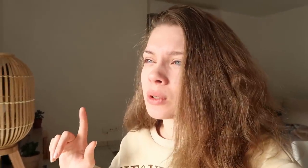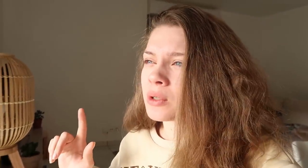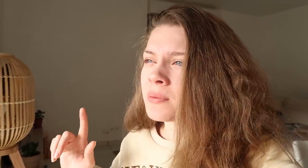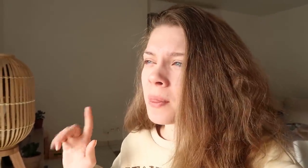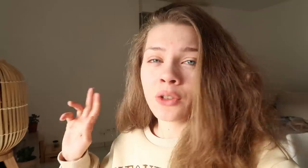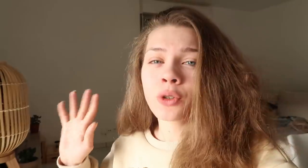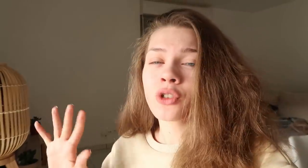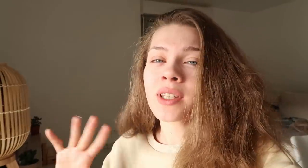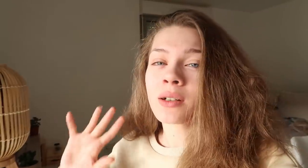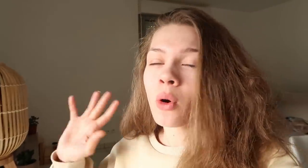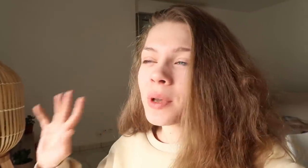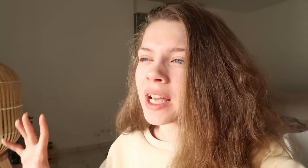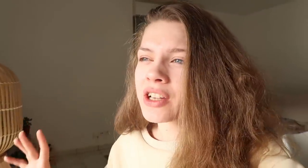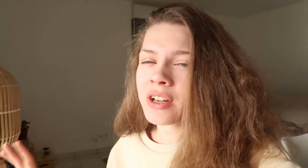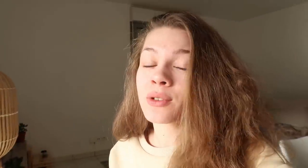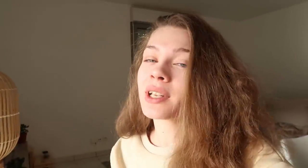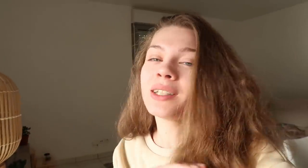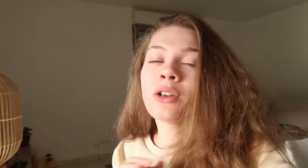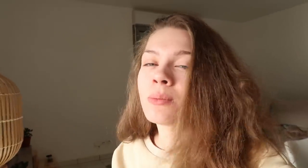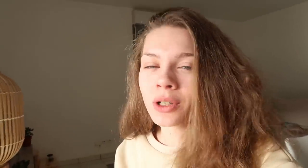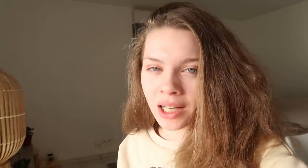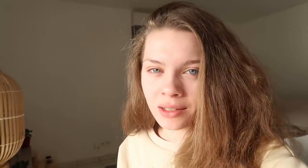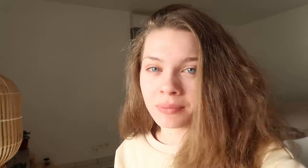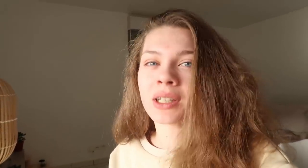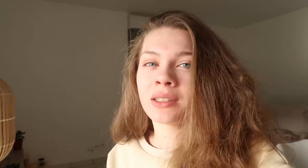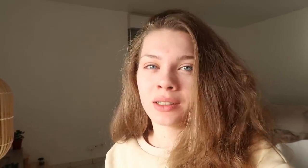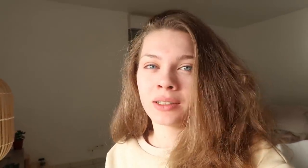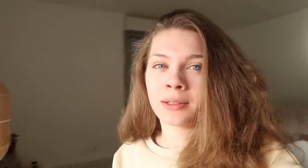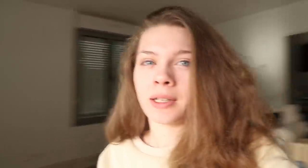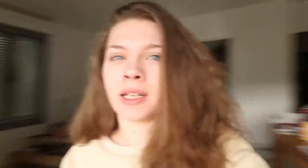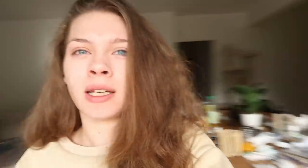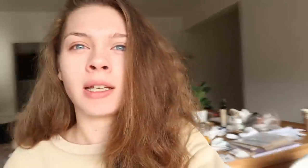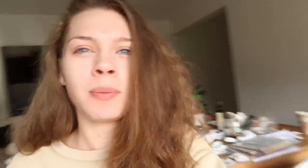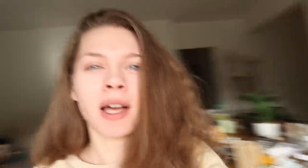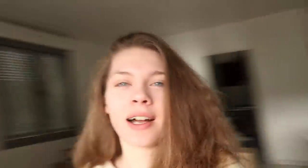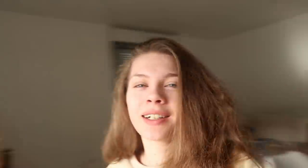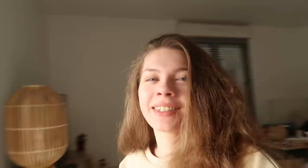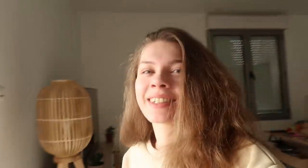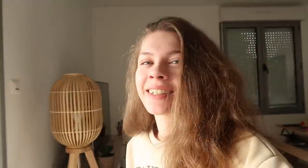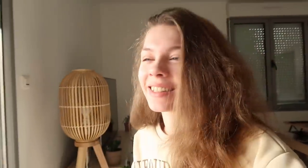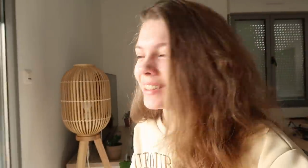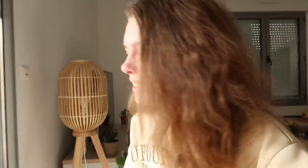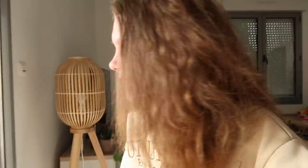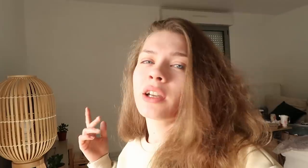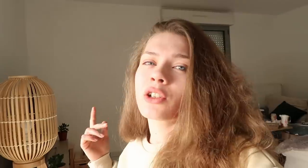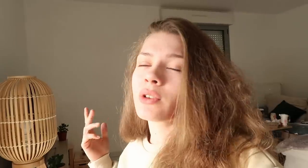aujourd'hui. Il faut que je fasse un gros ménage, parce que c'est un énorme bordel, mais... Et hop là. je vais